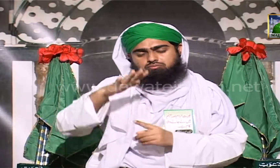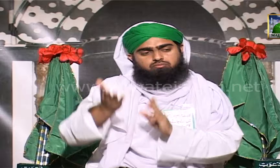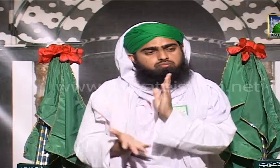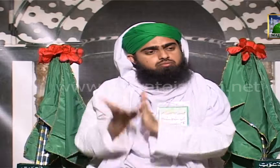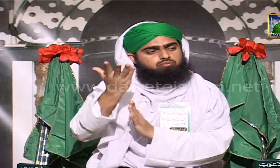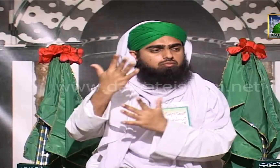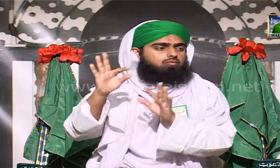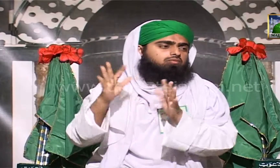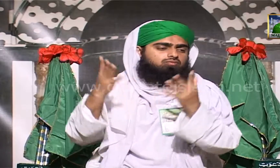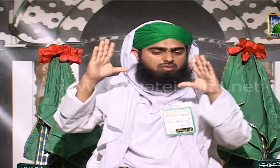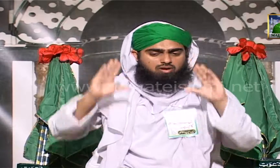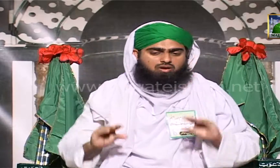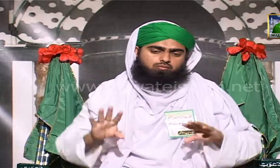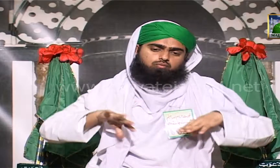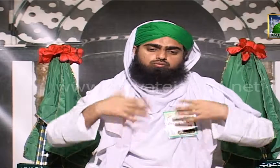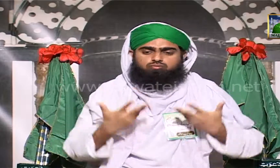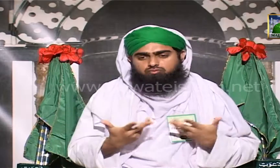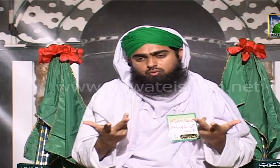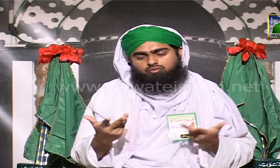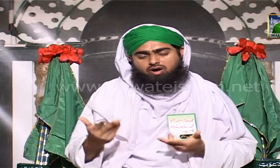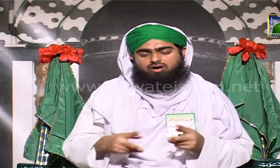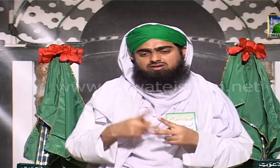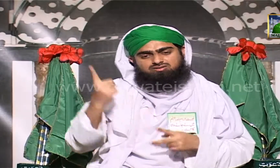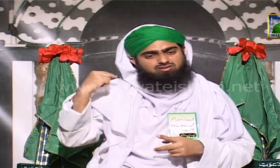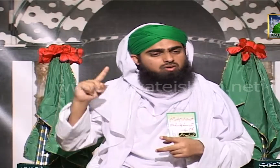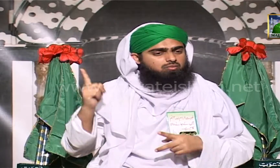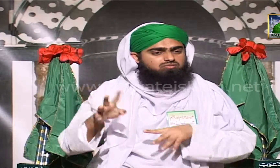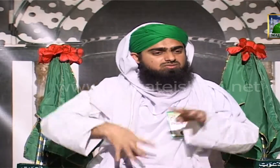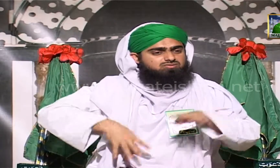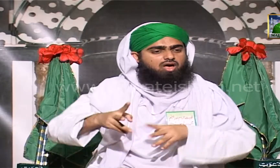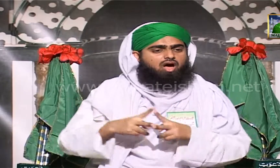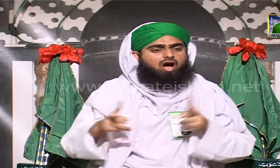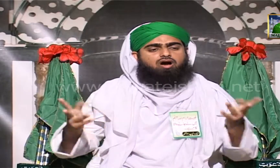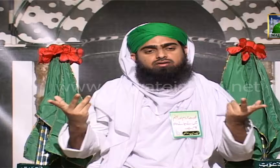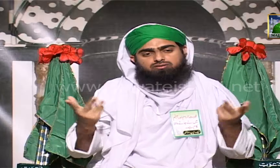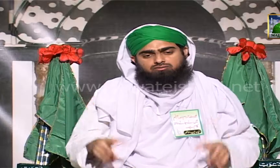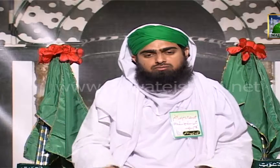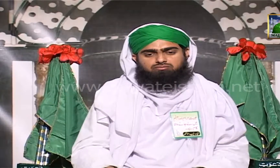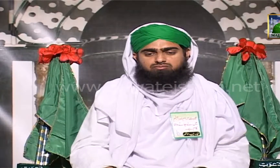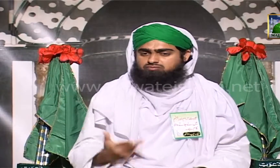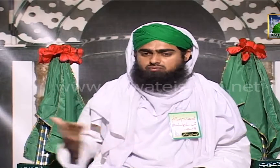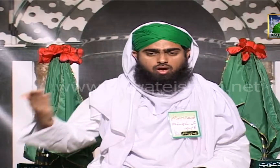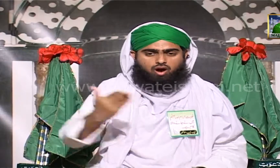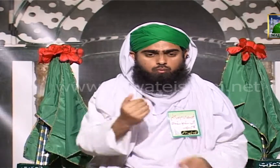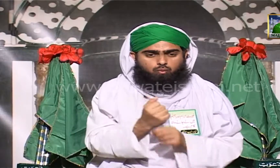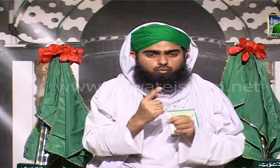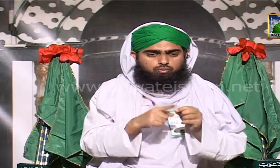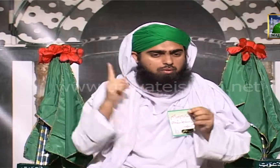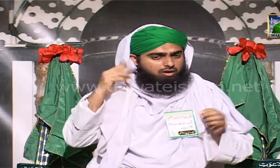نہیں ہوتا، یہ بیپار میں تو جھوٹ چلتا ہے۔ وہ سب کے سب غوث پاک سے اگر عقیدت رکھتے ہیں تو اس عقیدت کے آئینے